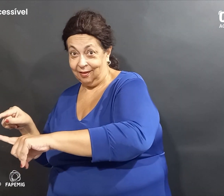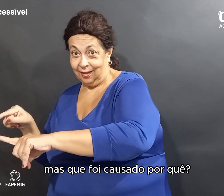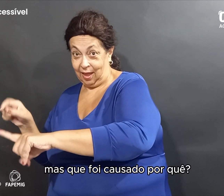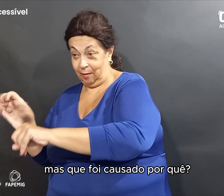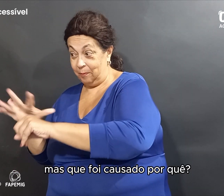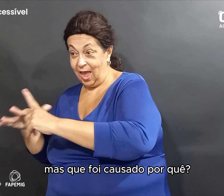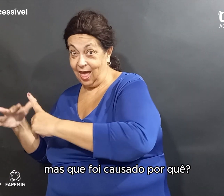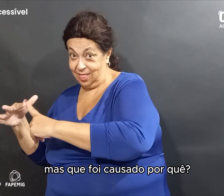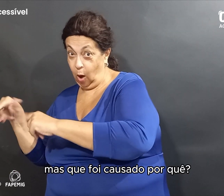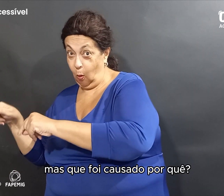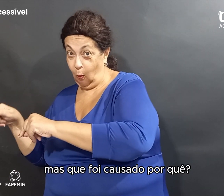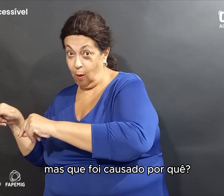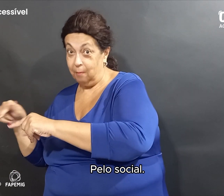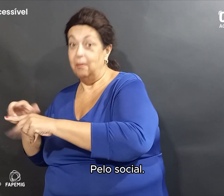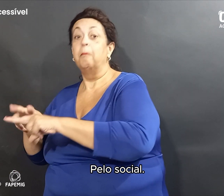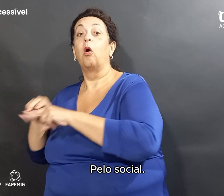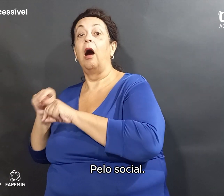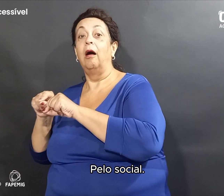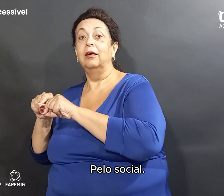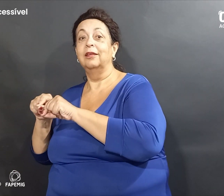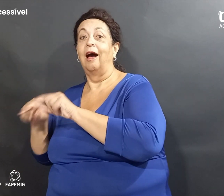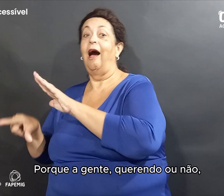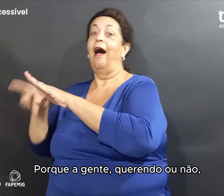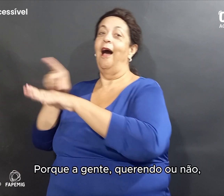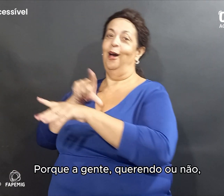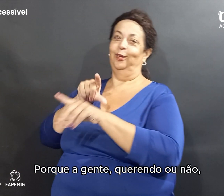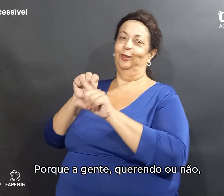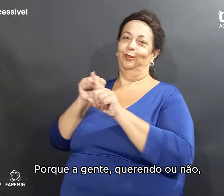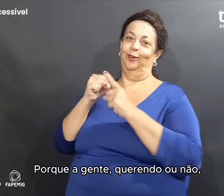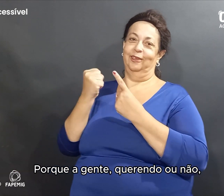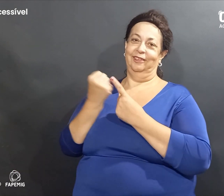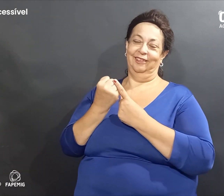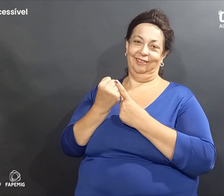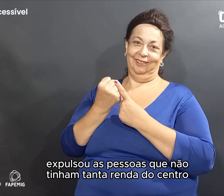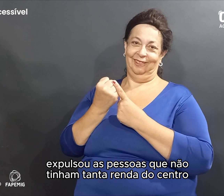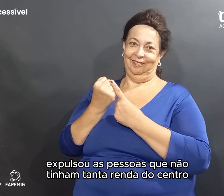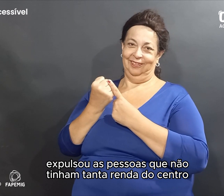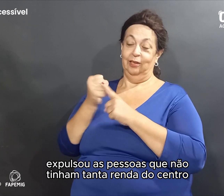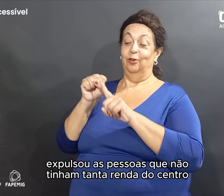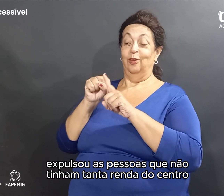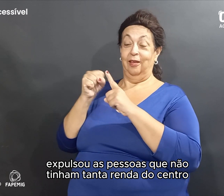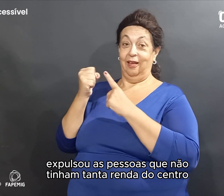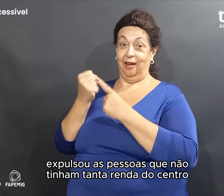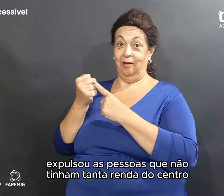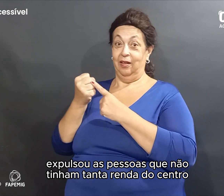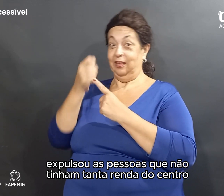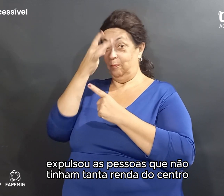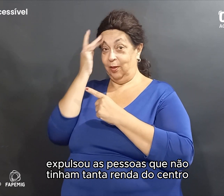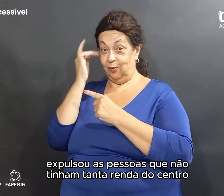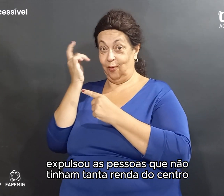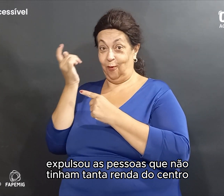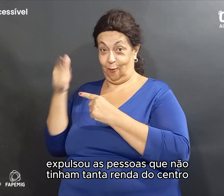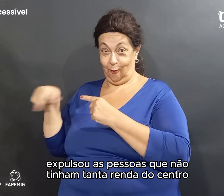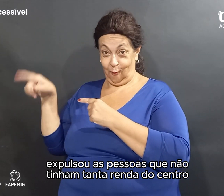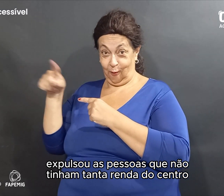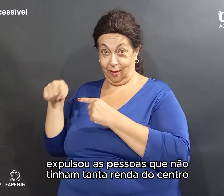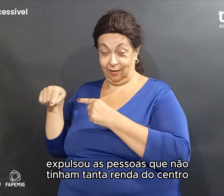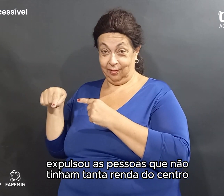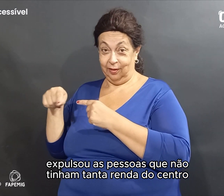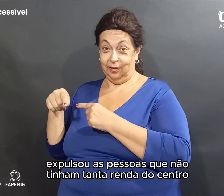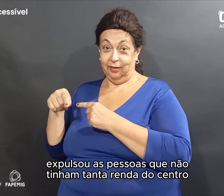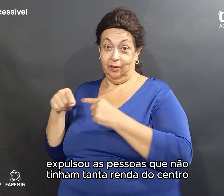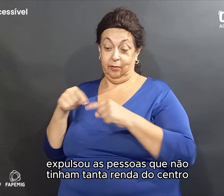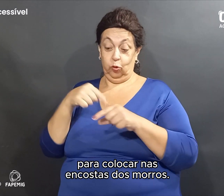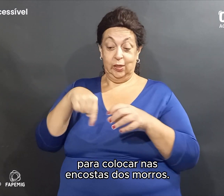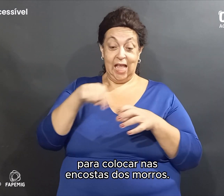ambiental, mas que foi causado por quê? Pelo social. Que a gente, querendo ou não, expulsou as pessoas que não tinham tanta renda